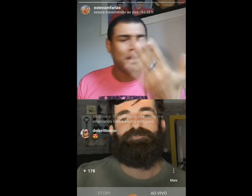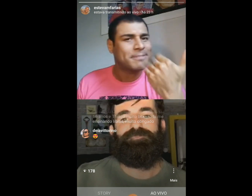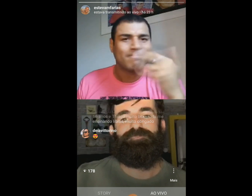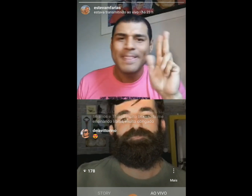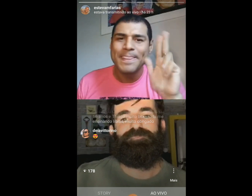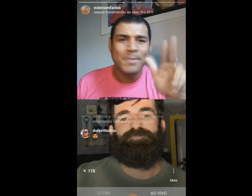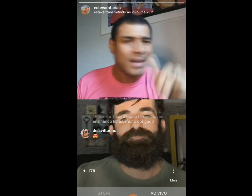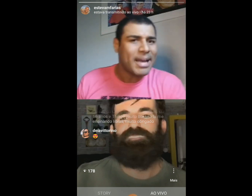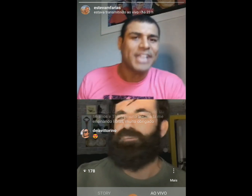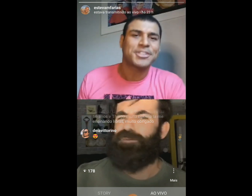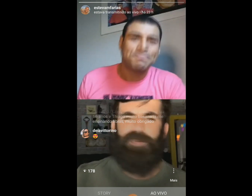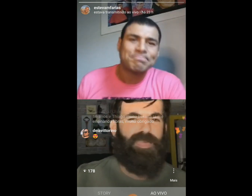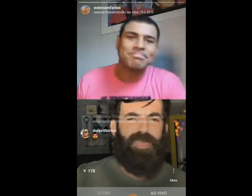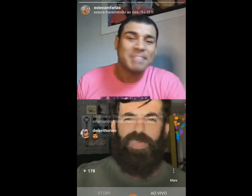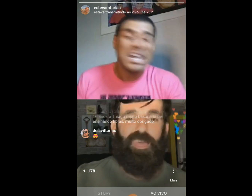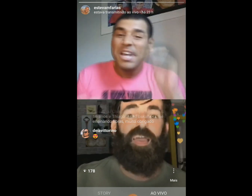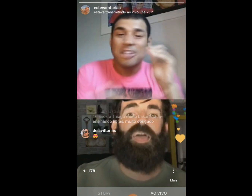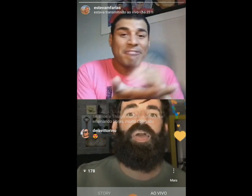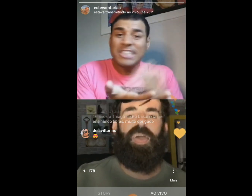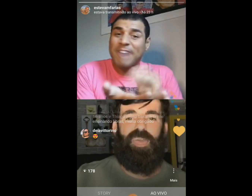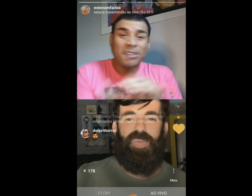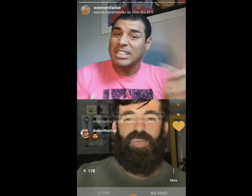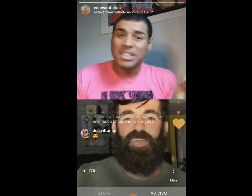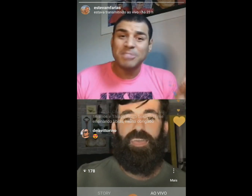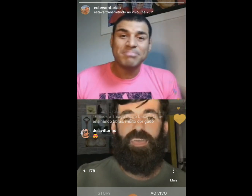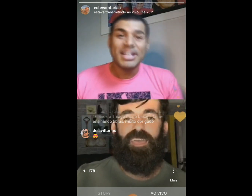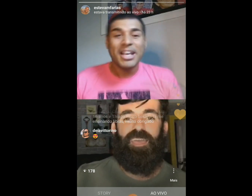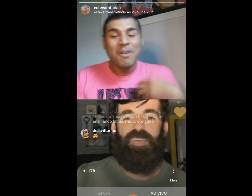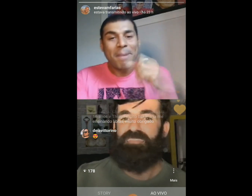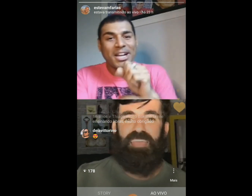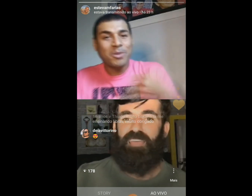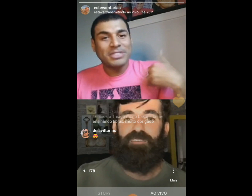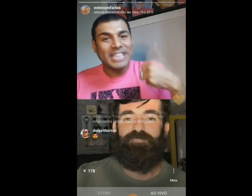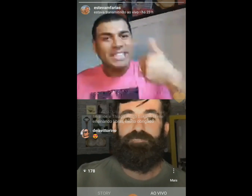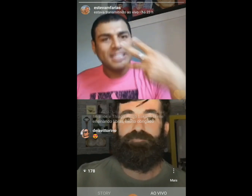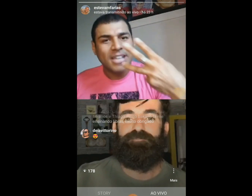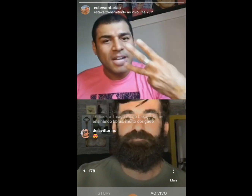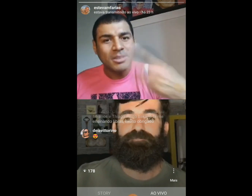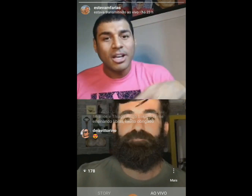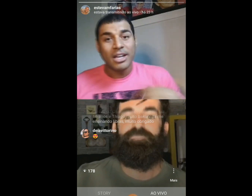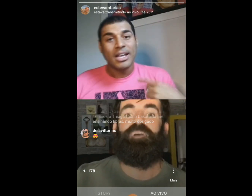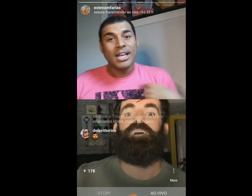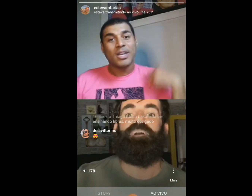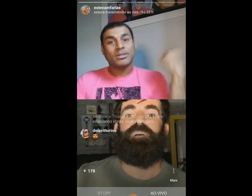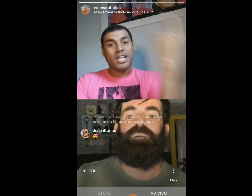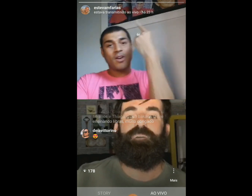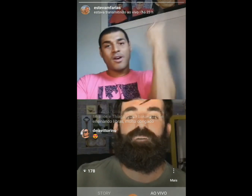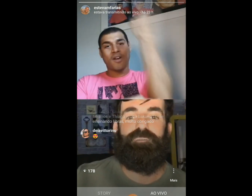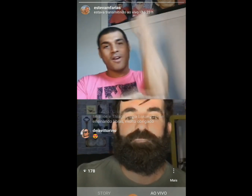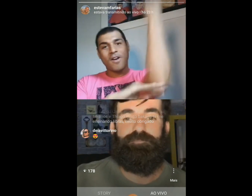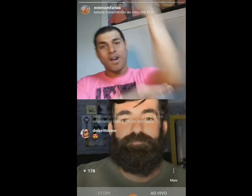nunca mais. Não faz falta, não. Eu parei com 13 anos, já. Eu tenho, ó,